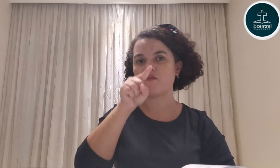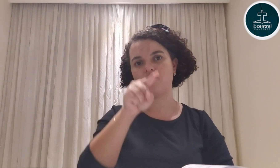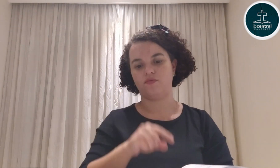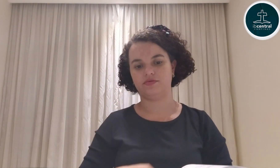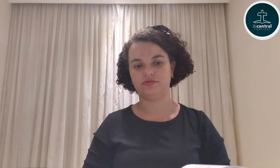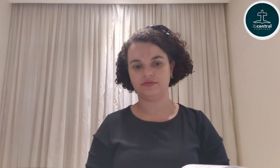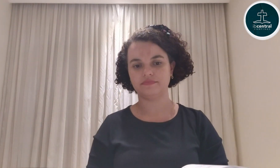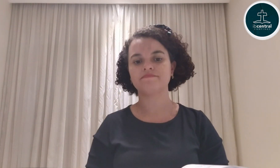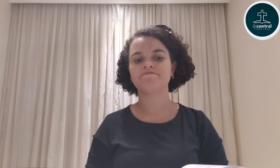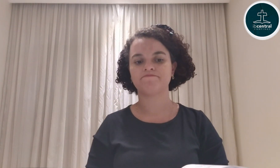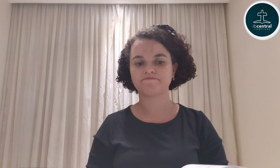Deus deu Jesus